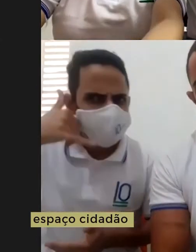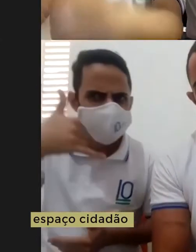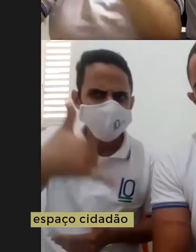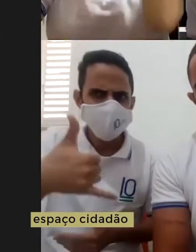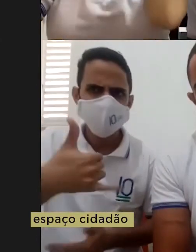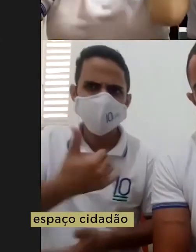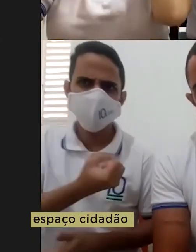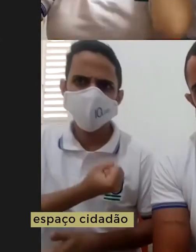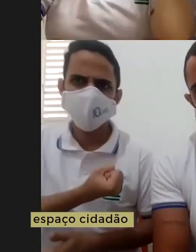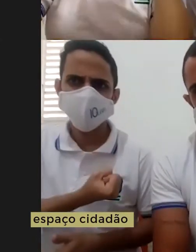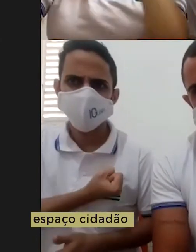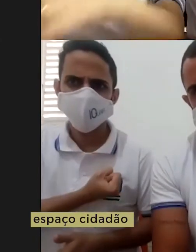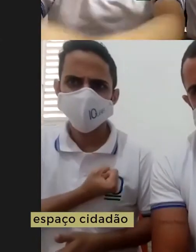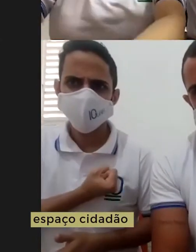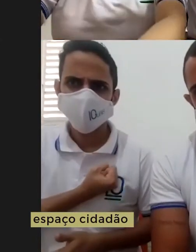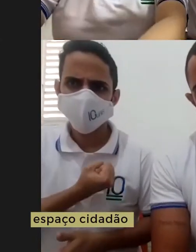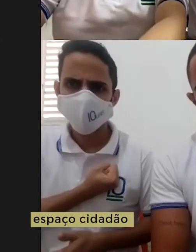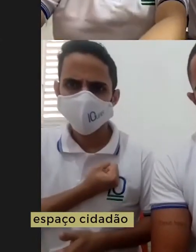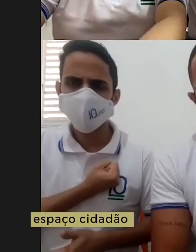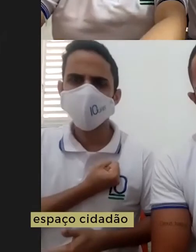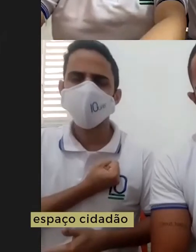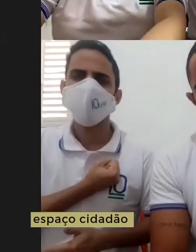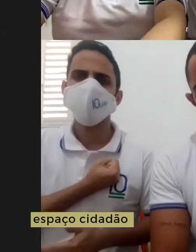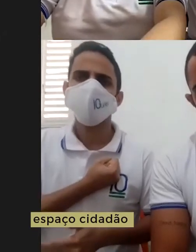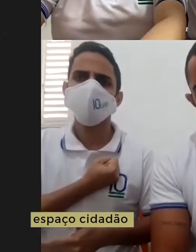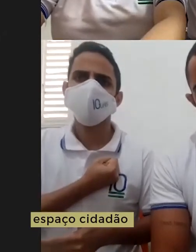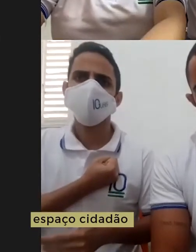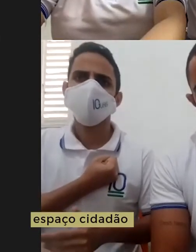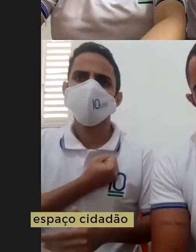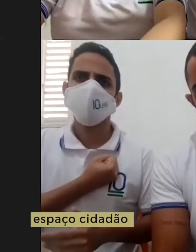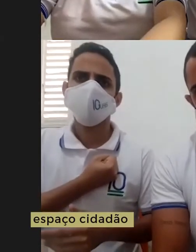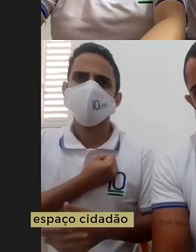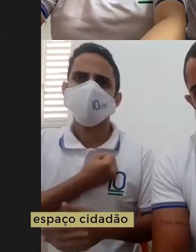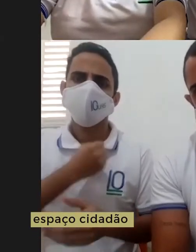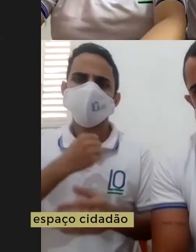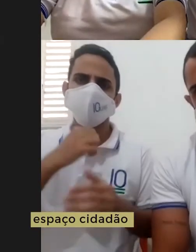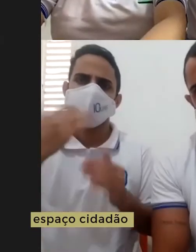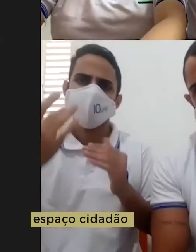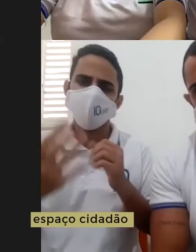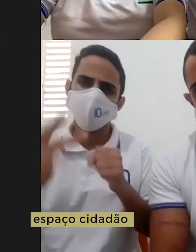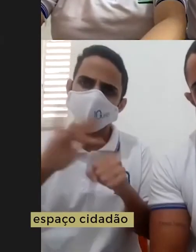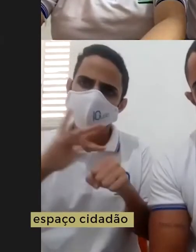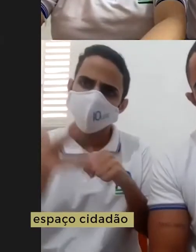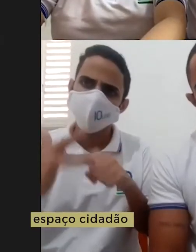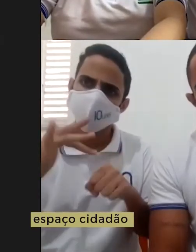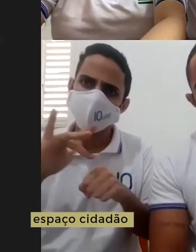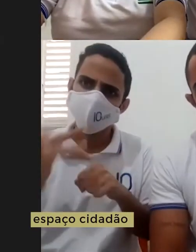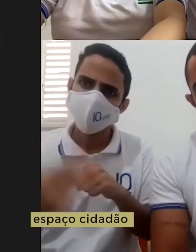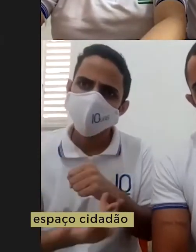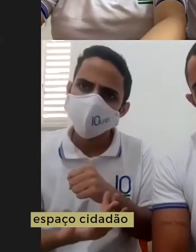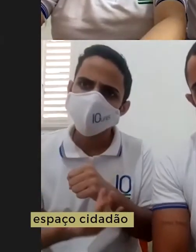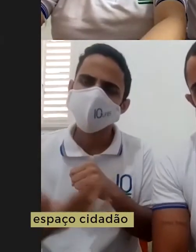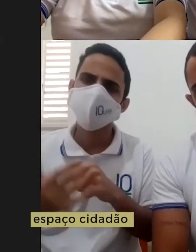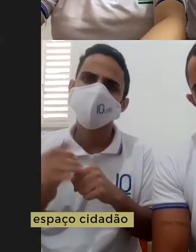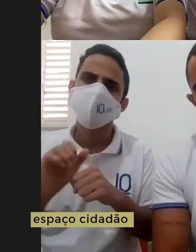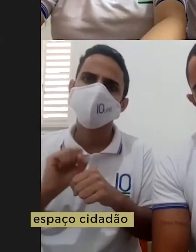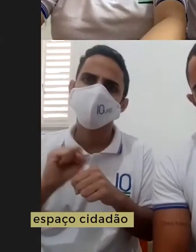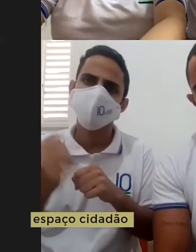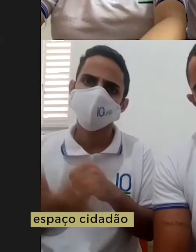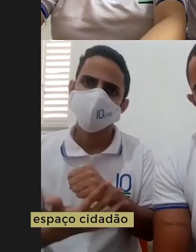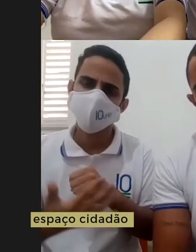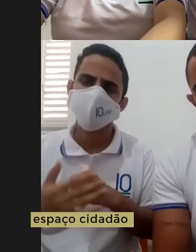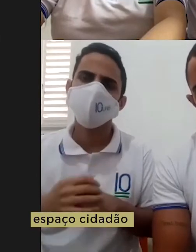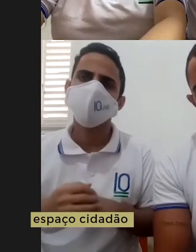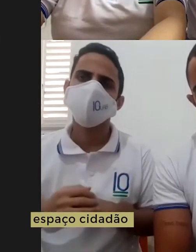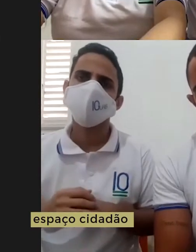rede, mídia social, não sei, alguma coisa para que as pessoas conversem com vocês e quem sabe aparece, já tem 6, mas como